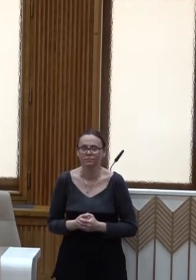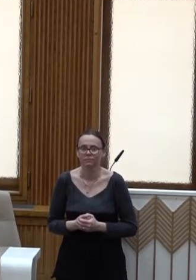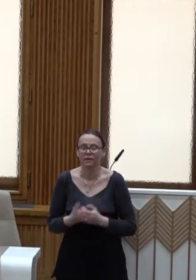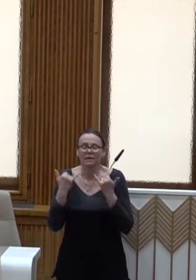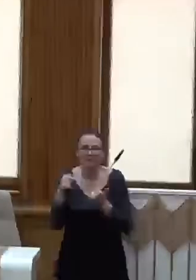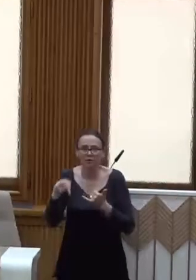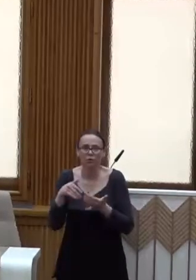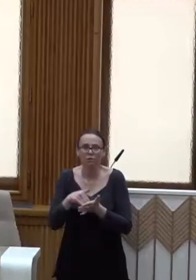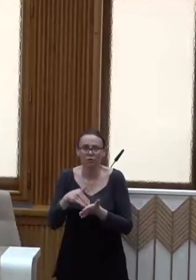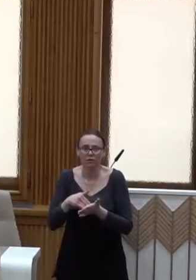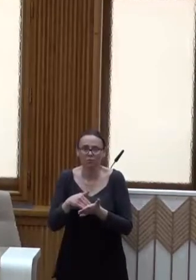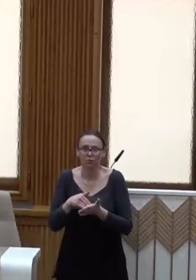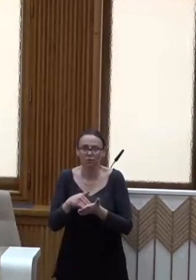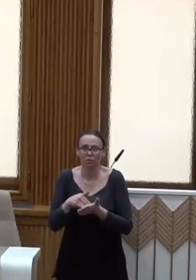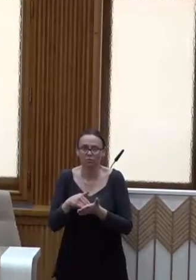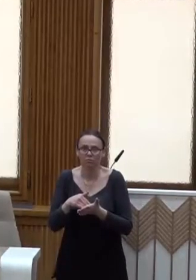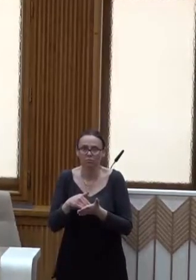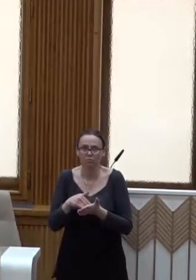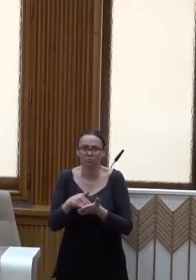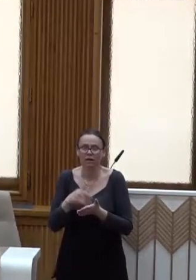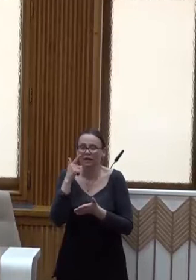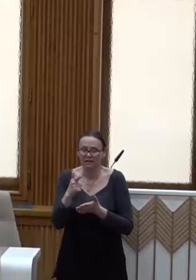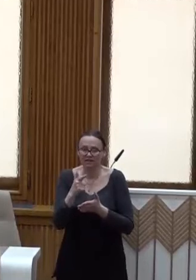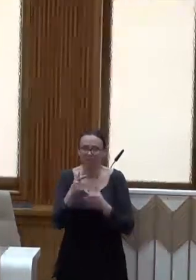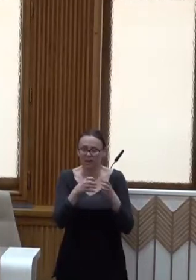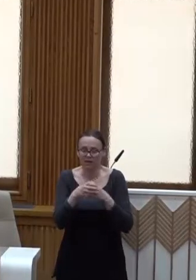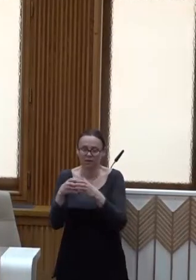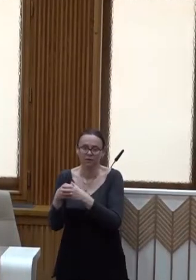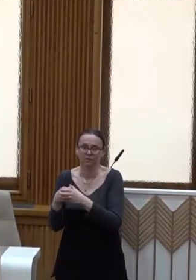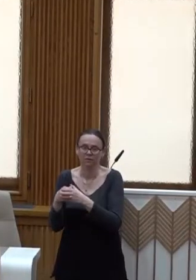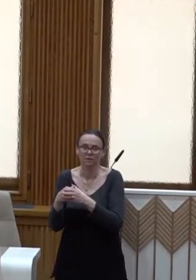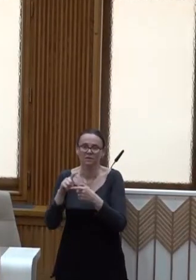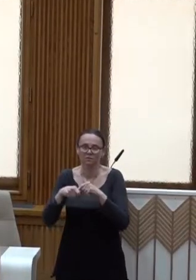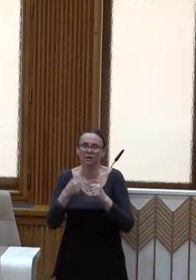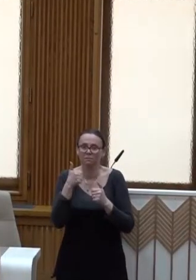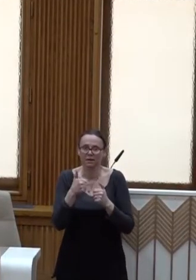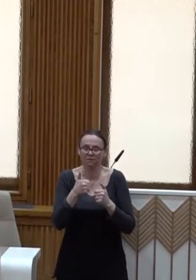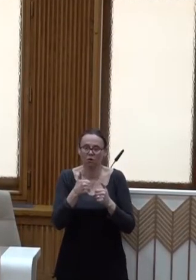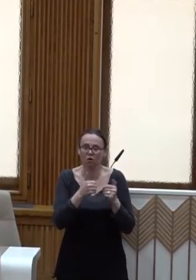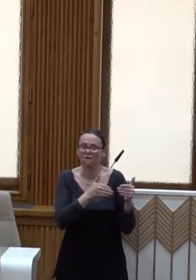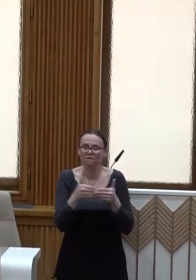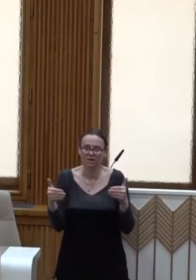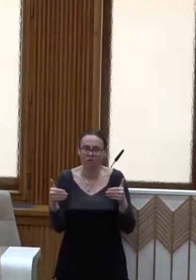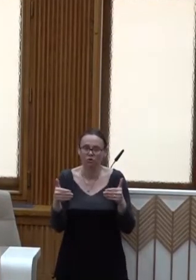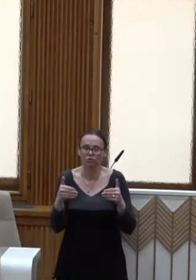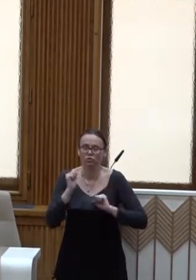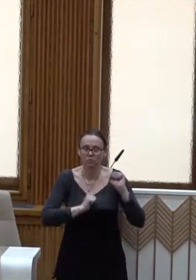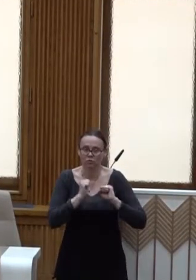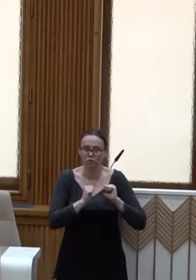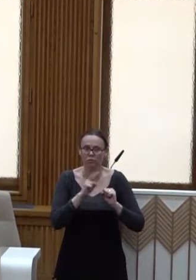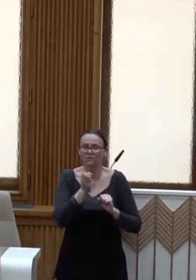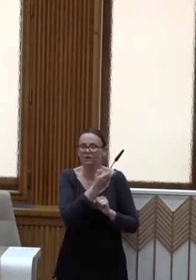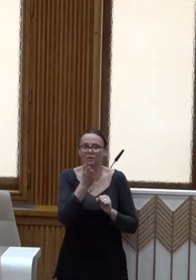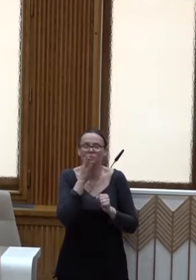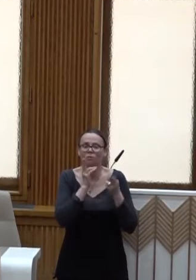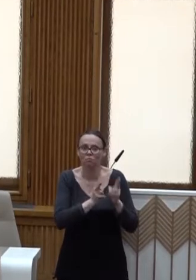Tukaj potrebujemo kapacitete dveh vrst. Prva vrsta so kapacitete, v katerih bo